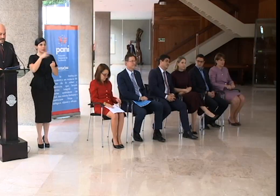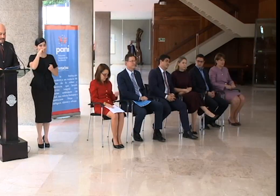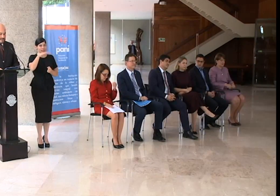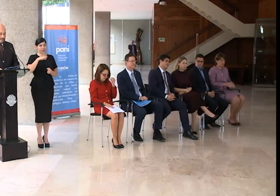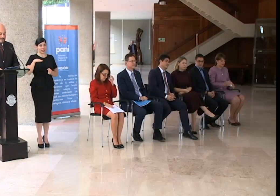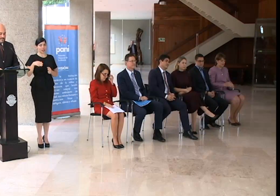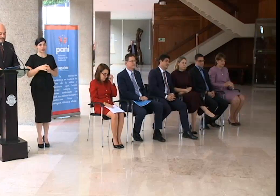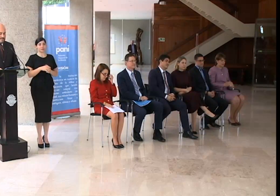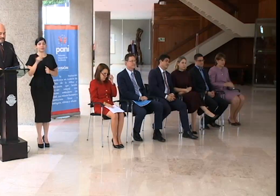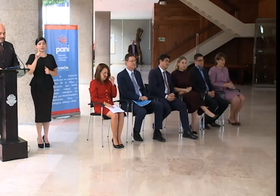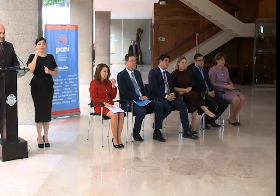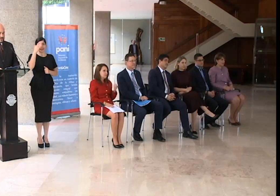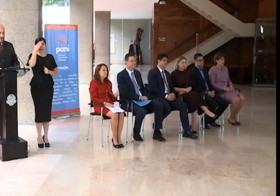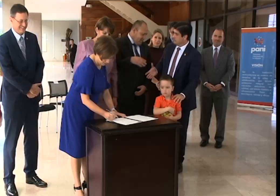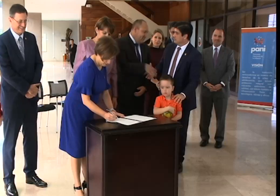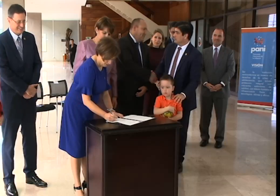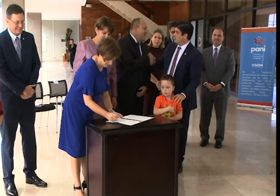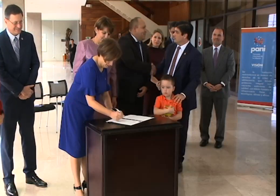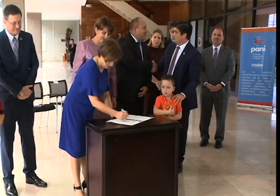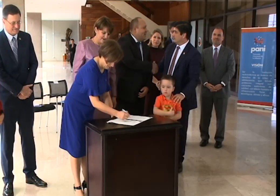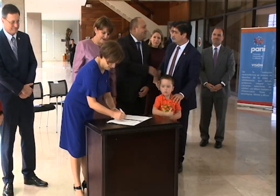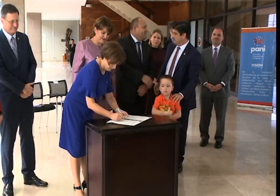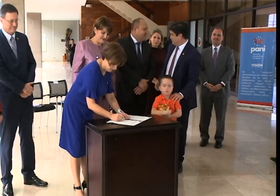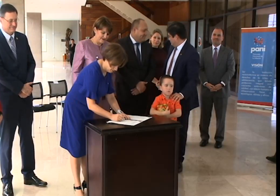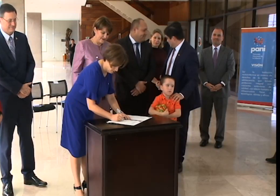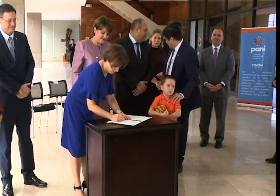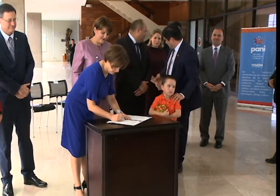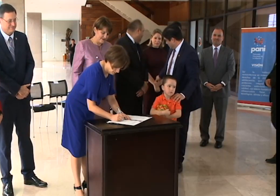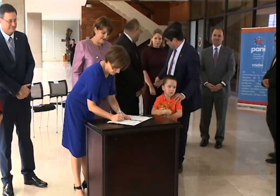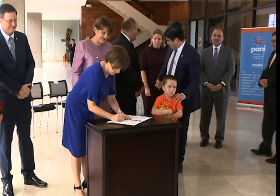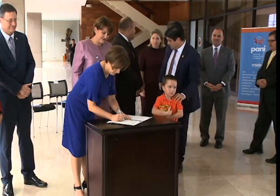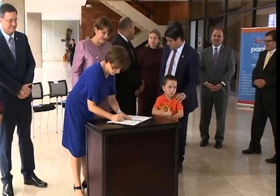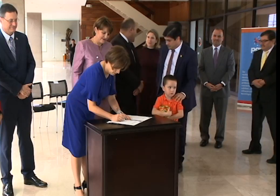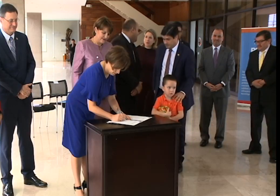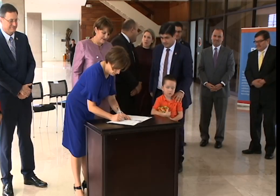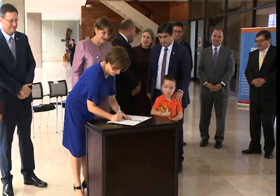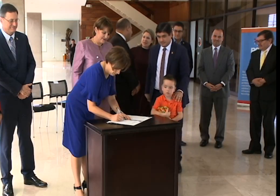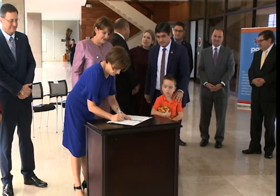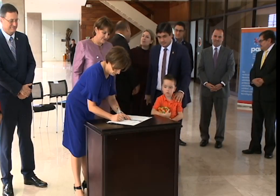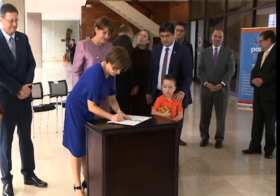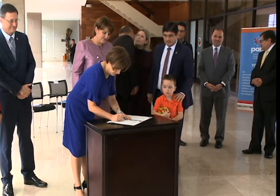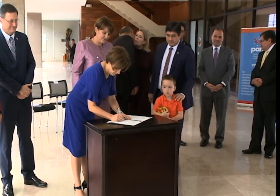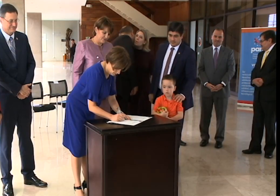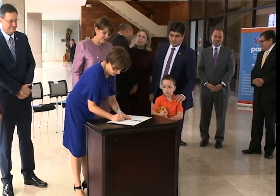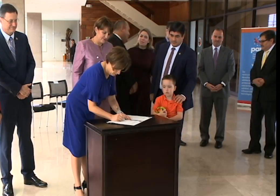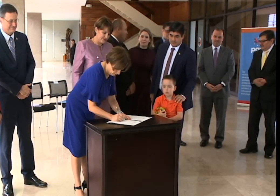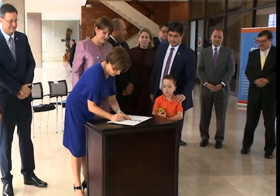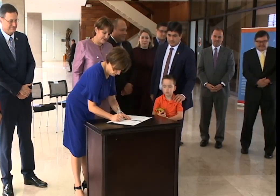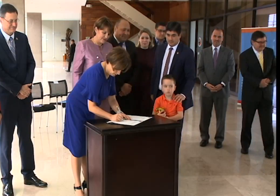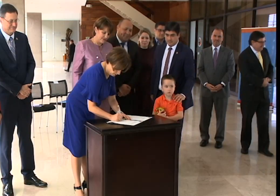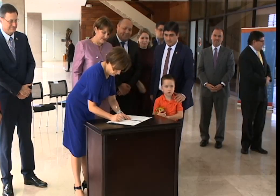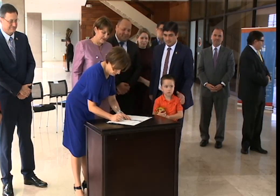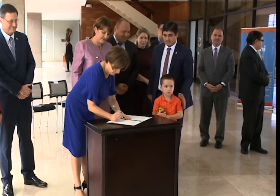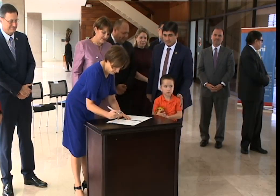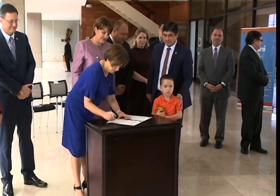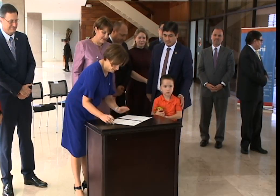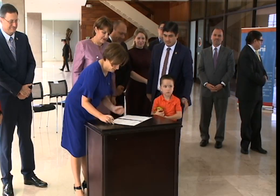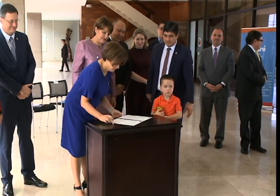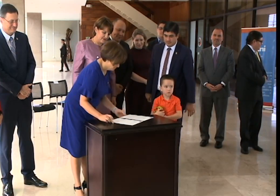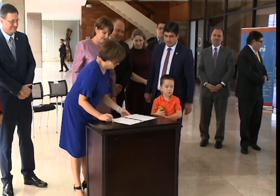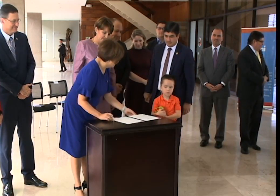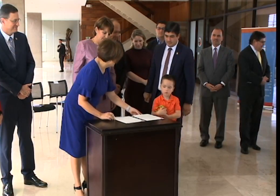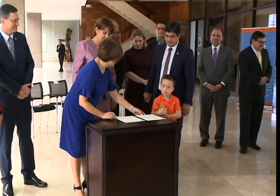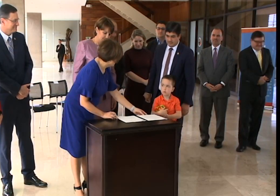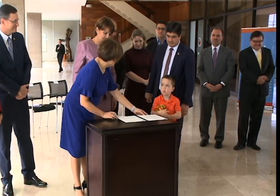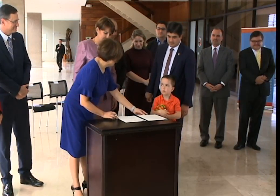Una transferencia de 10 mil millones de colones del PANI a la Caja Costarricense del Seguro Social permitirá la adquisición de 15 propiedades en donde